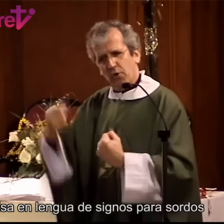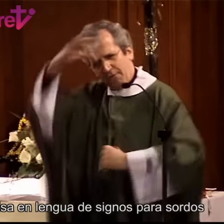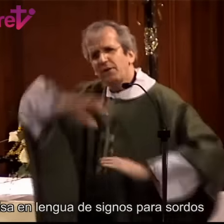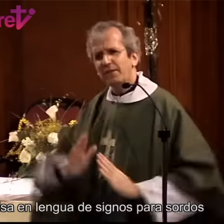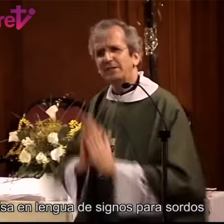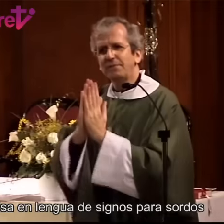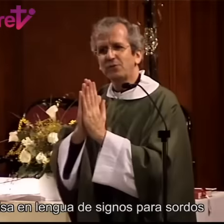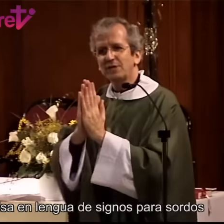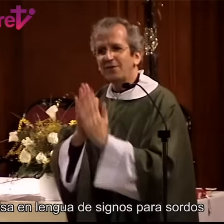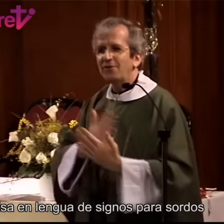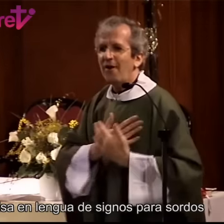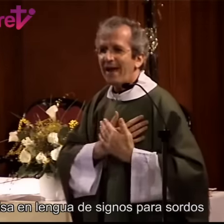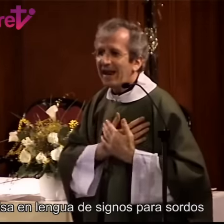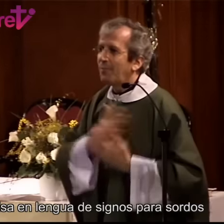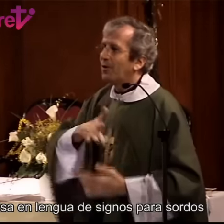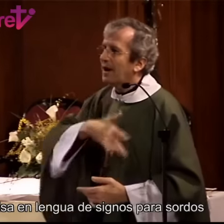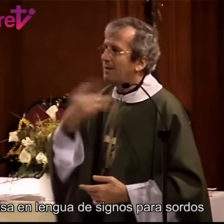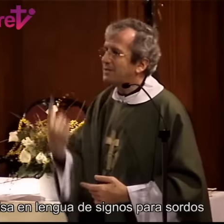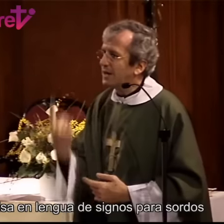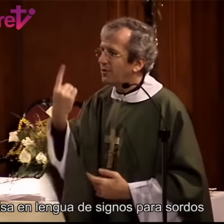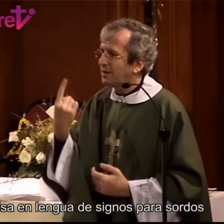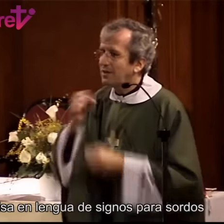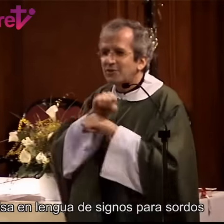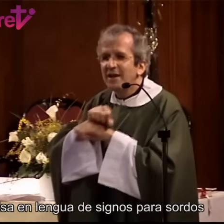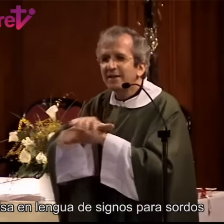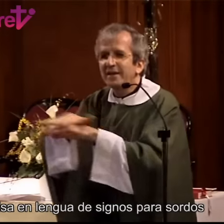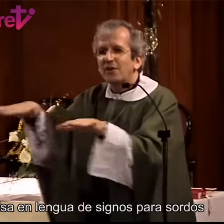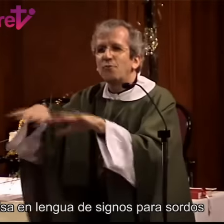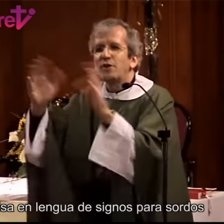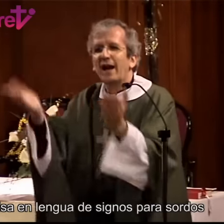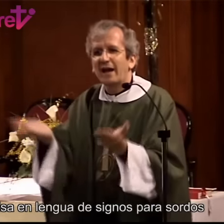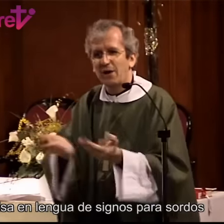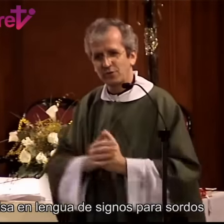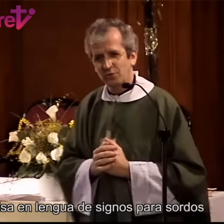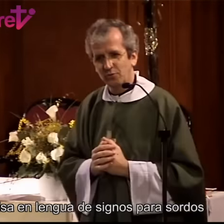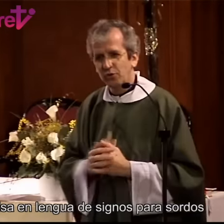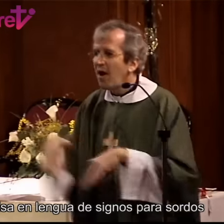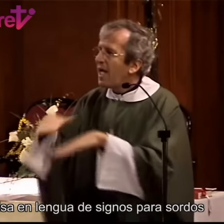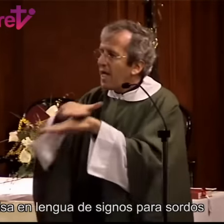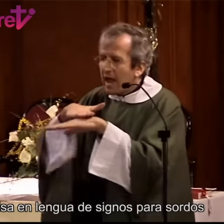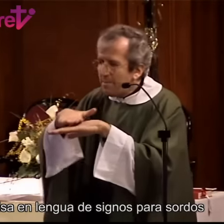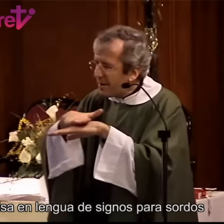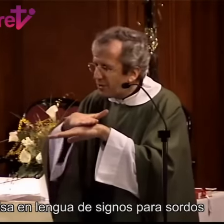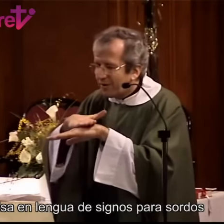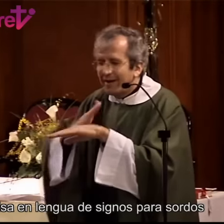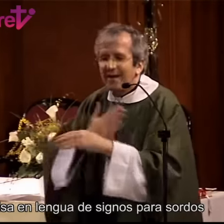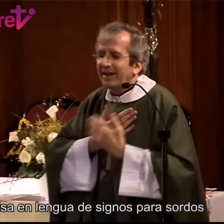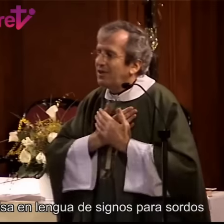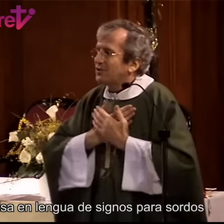fuerza del Espíritu Santo el amor, la misericordia de Dios que quiere comunicar a nuestro mundo. El perdón que Dios siempre